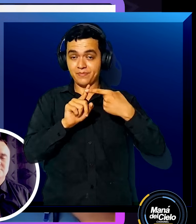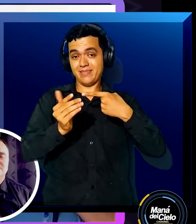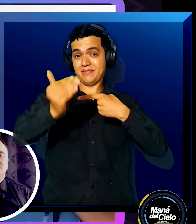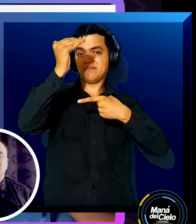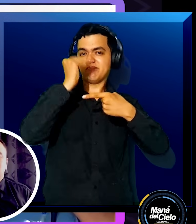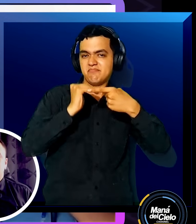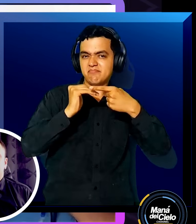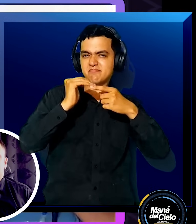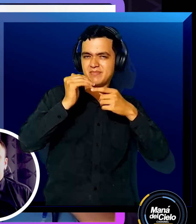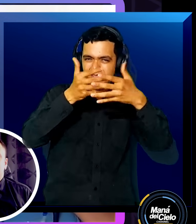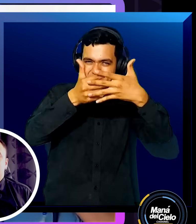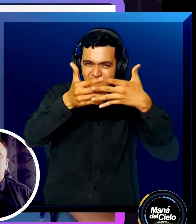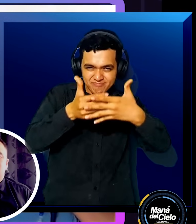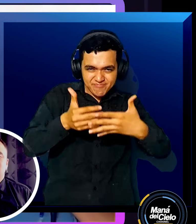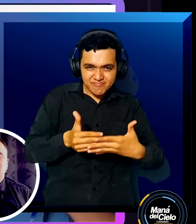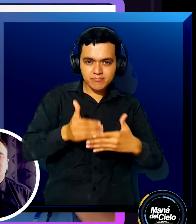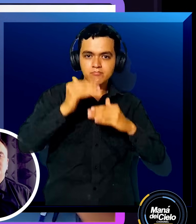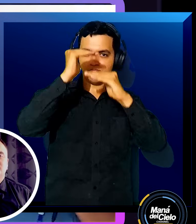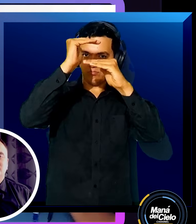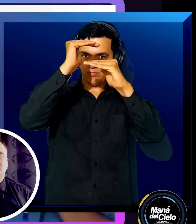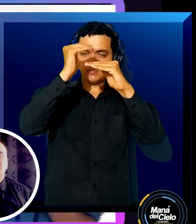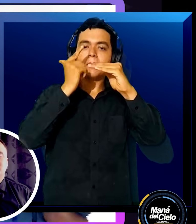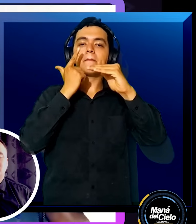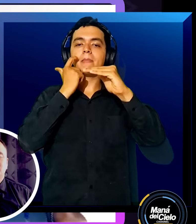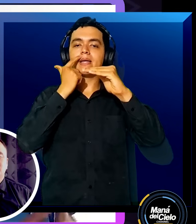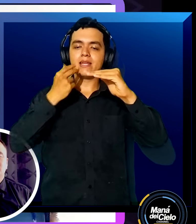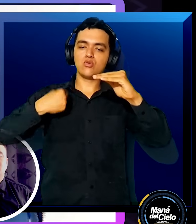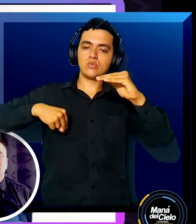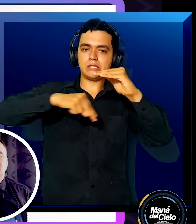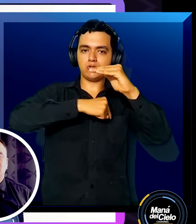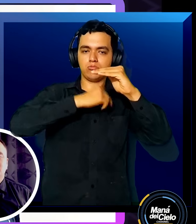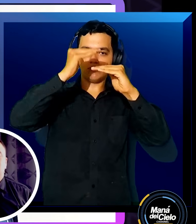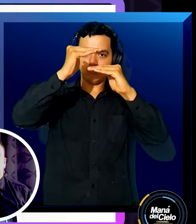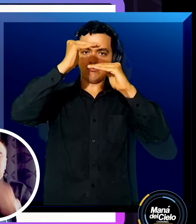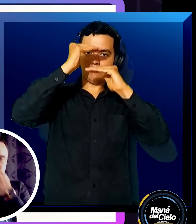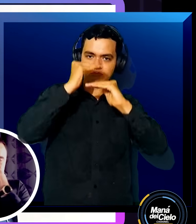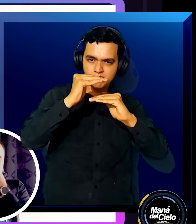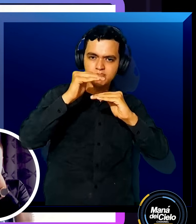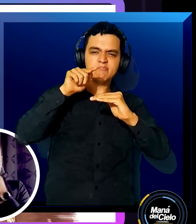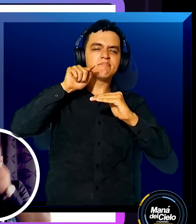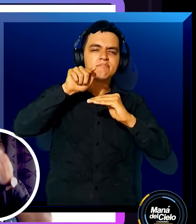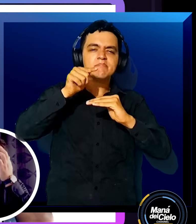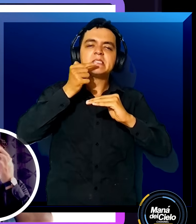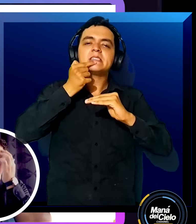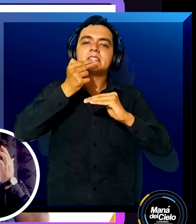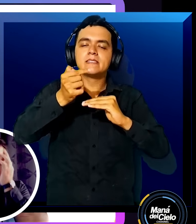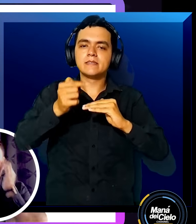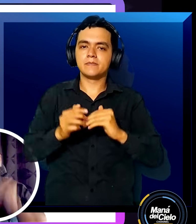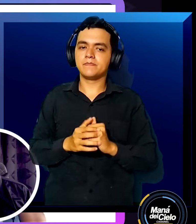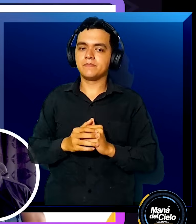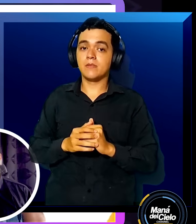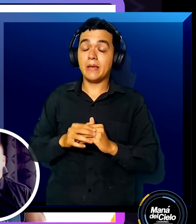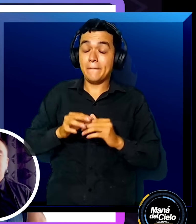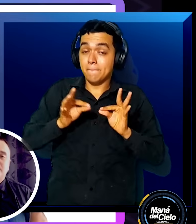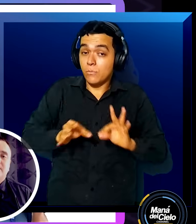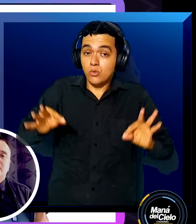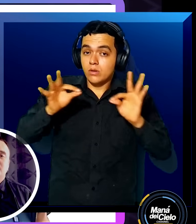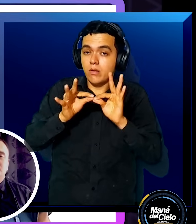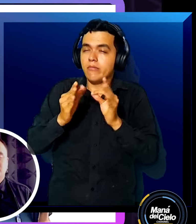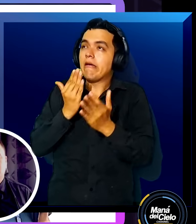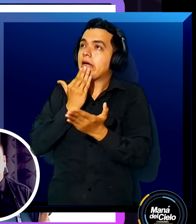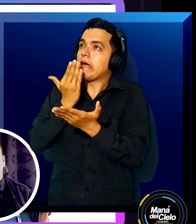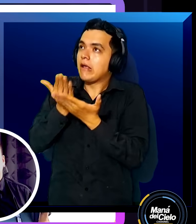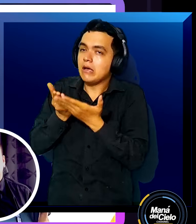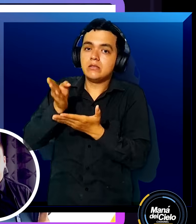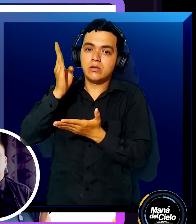gracias cuando hay comida, cuando hay techo, cuando la vida nos sonríe. ¿Quién no va a ser agradecido así? Cuando todo está... Oh, pero el secreto más grande es que